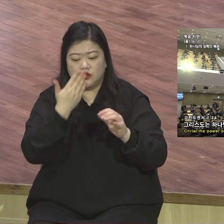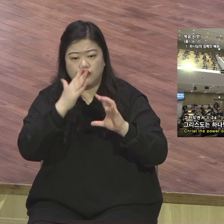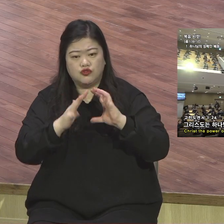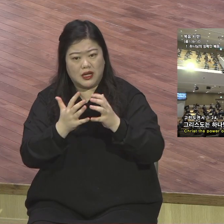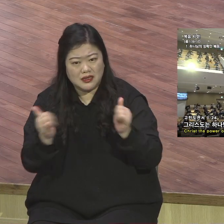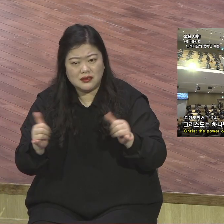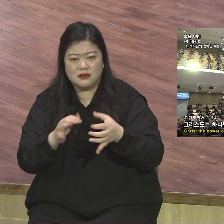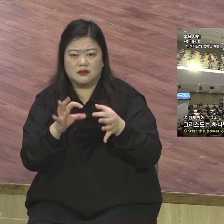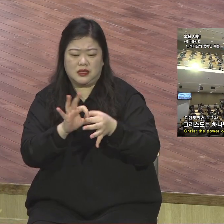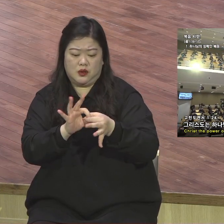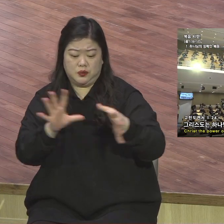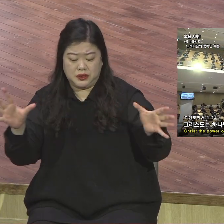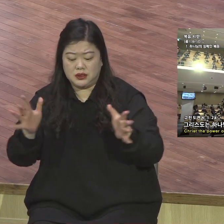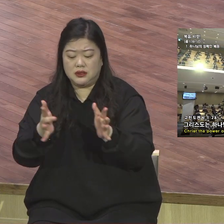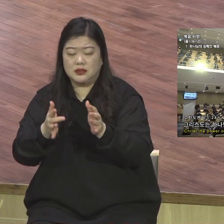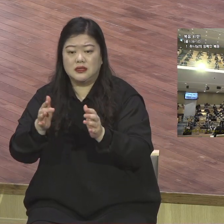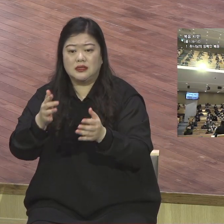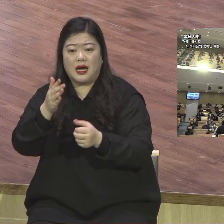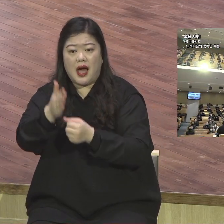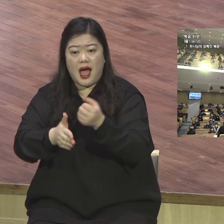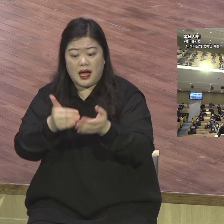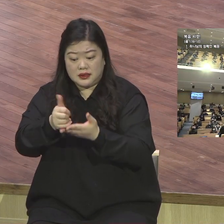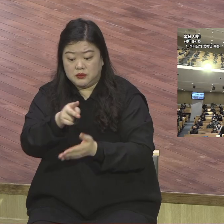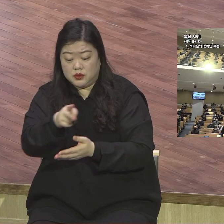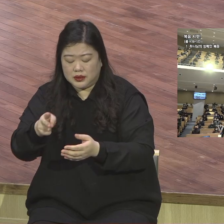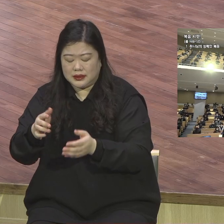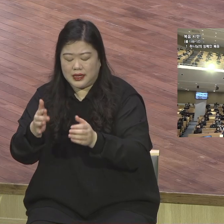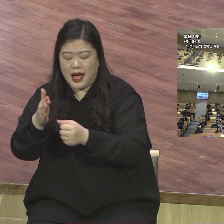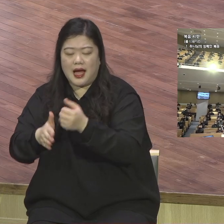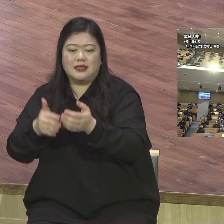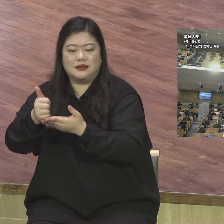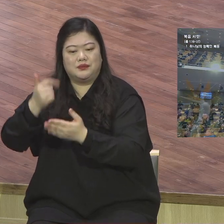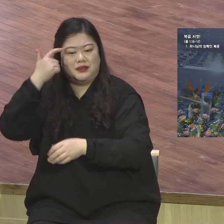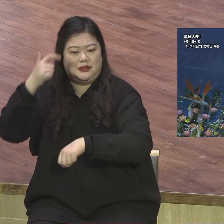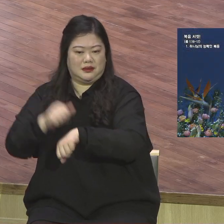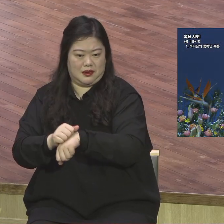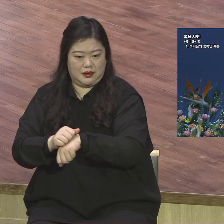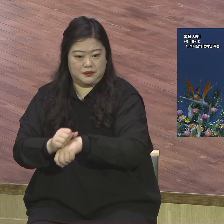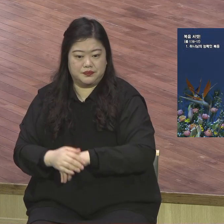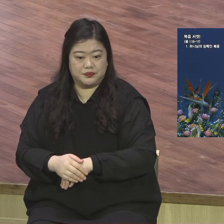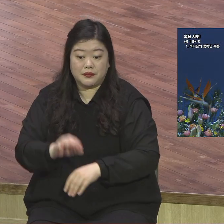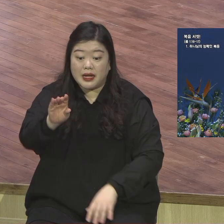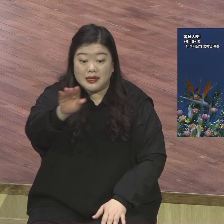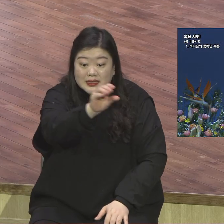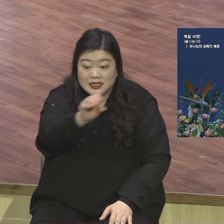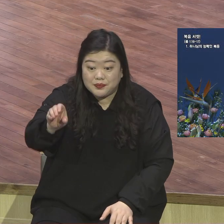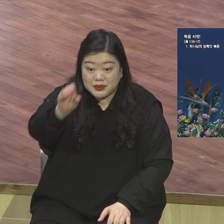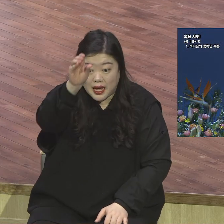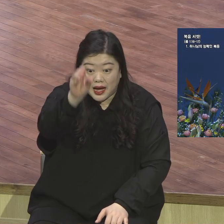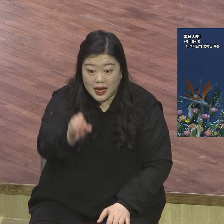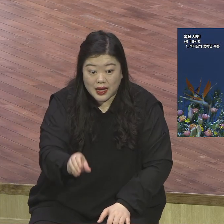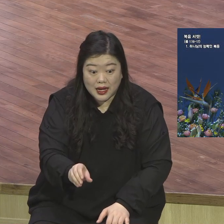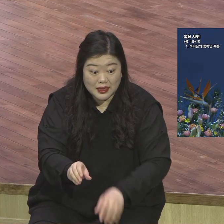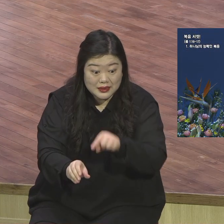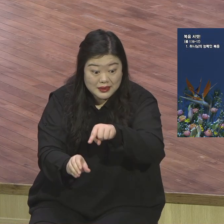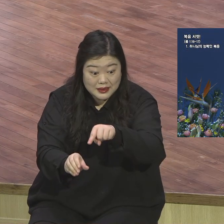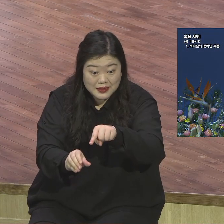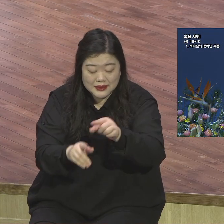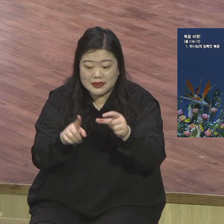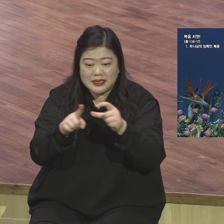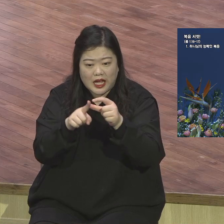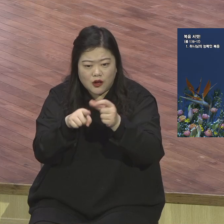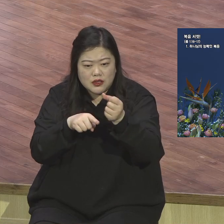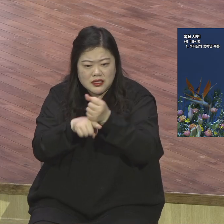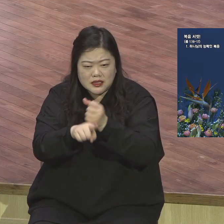하나님의 지혜니라. 자, 십자가를 영어로 크로스랍니다. 크로스. 라틴어로 크룩스.